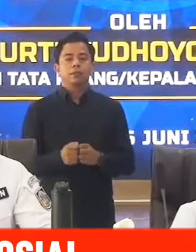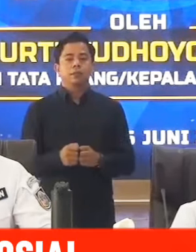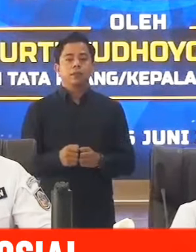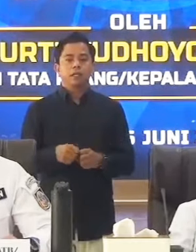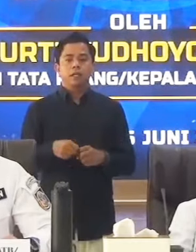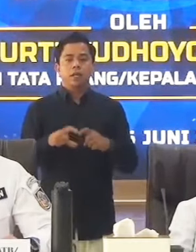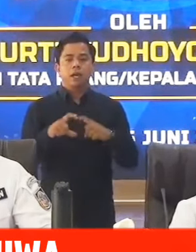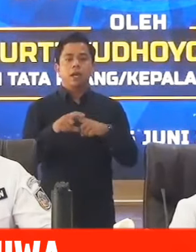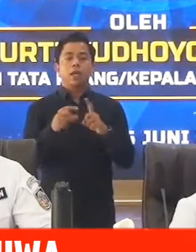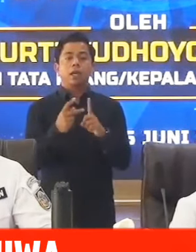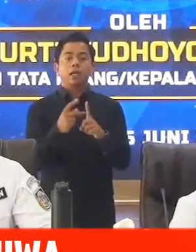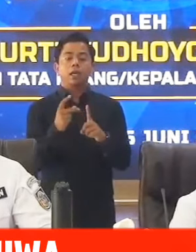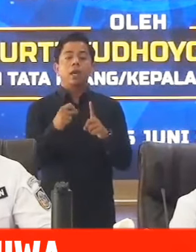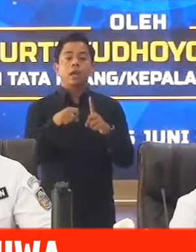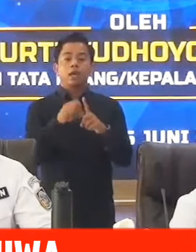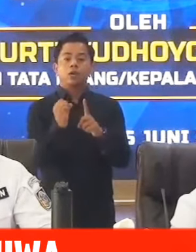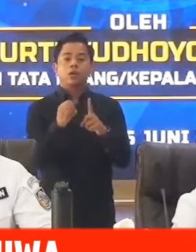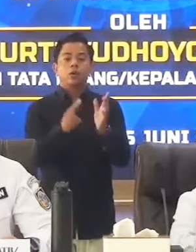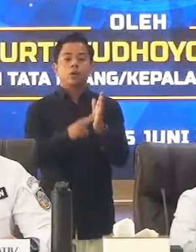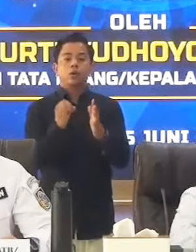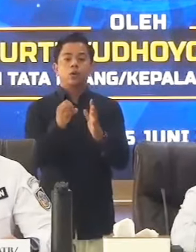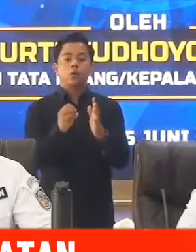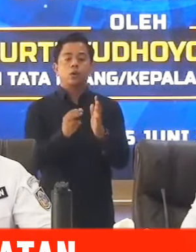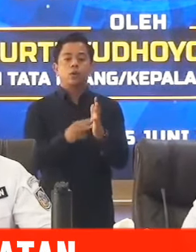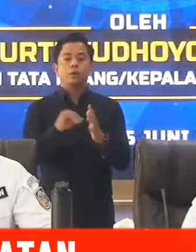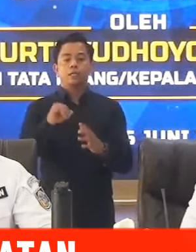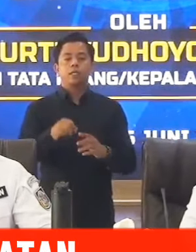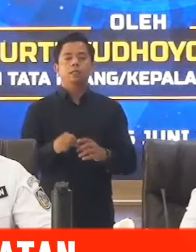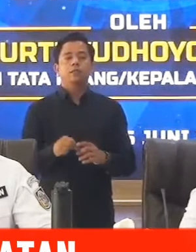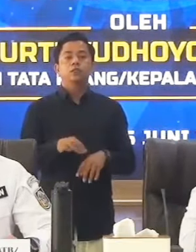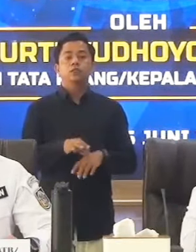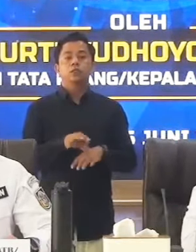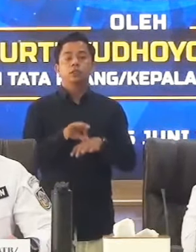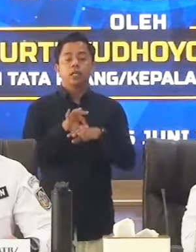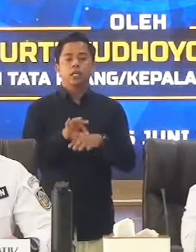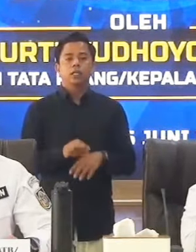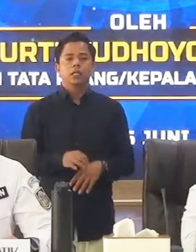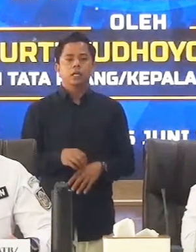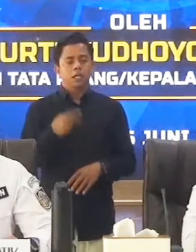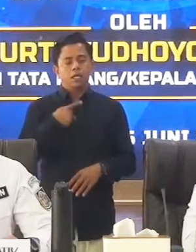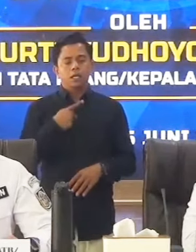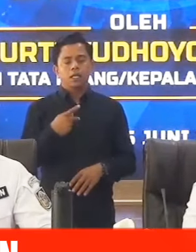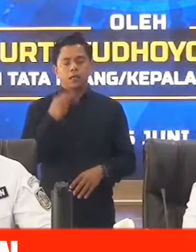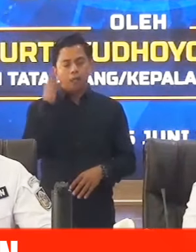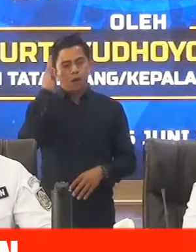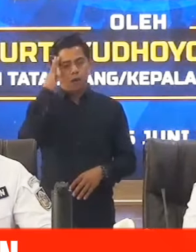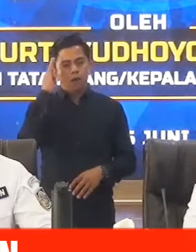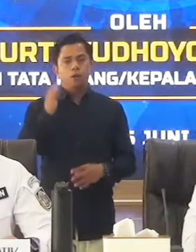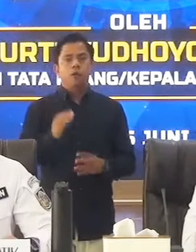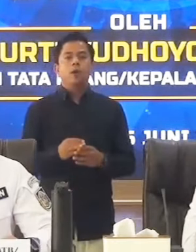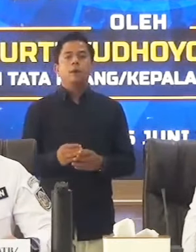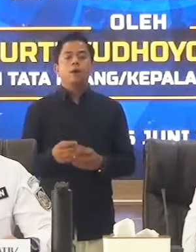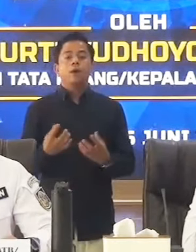dan sosial. Kita tahu bahwa korban kejahatan